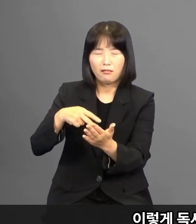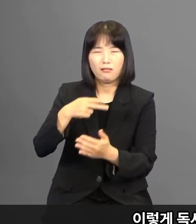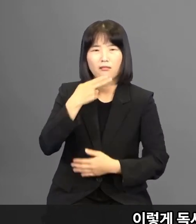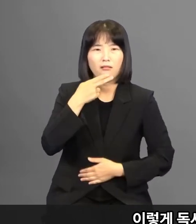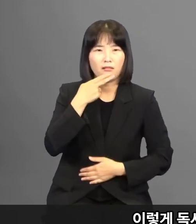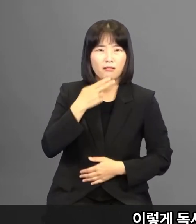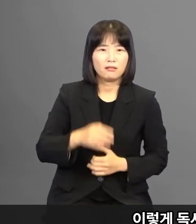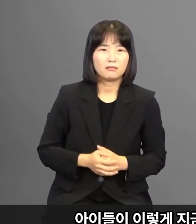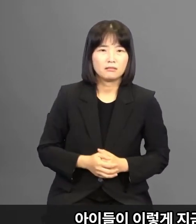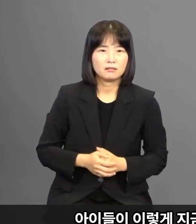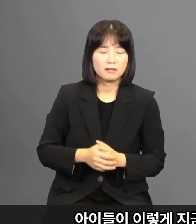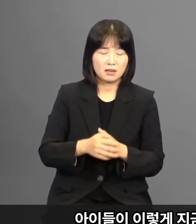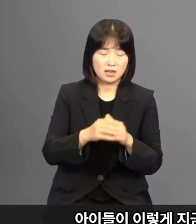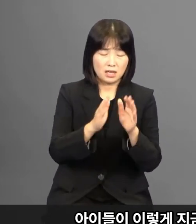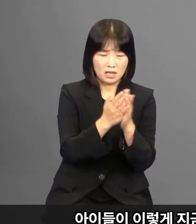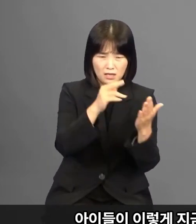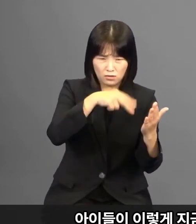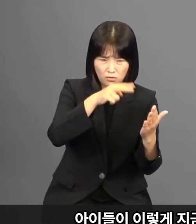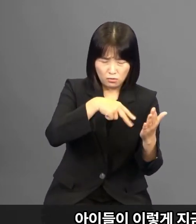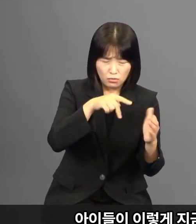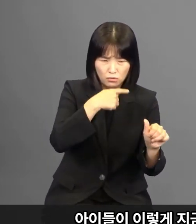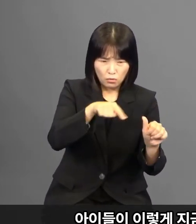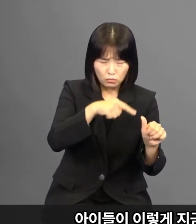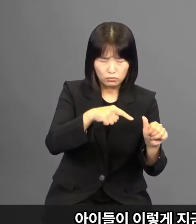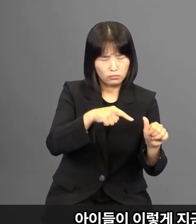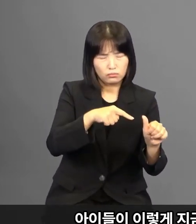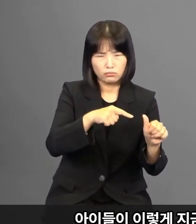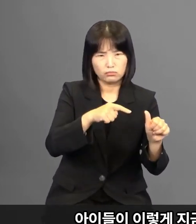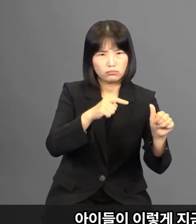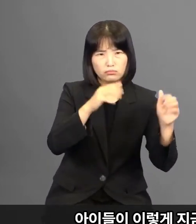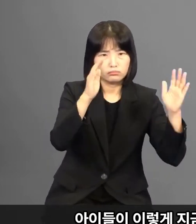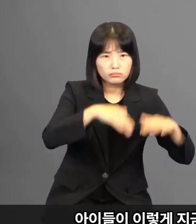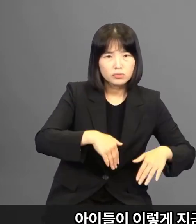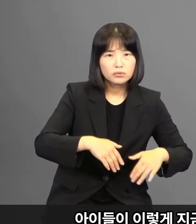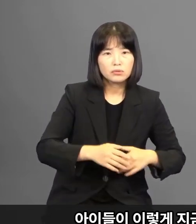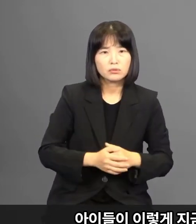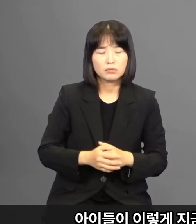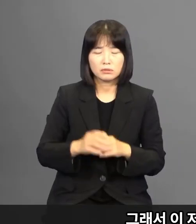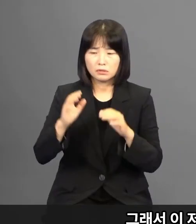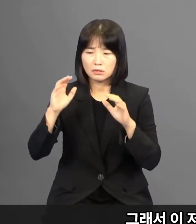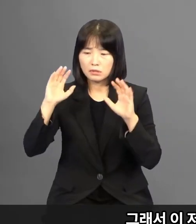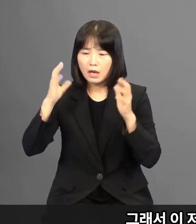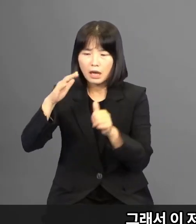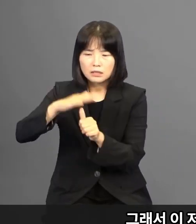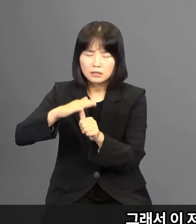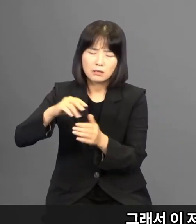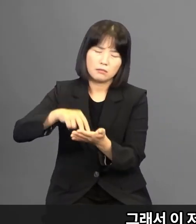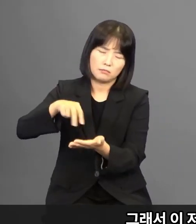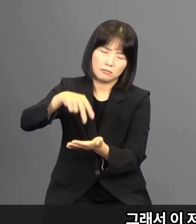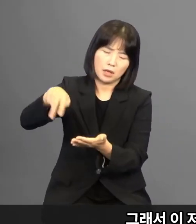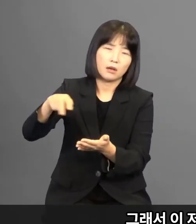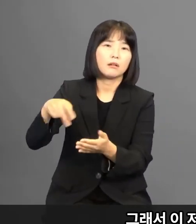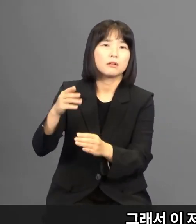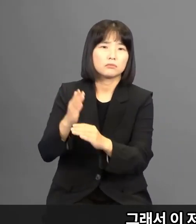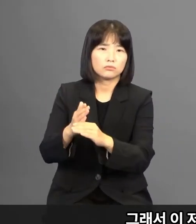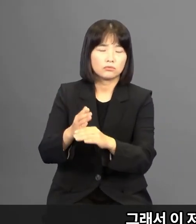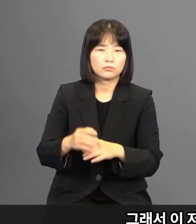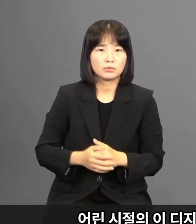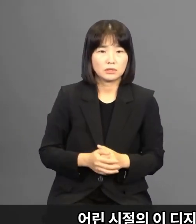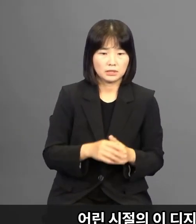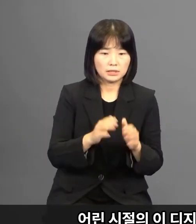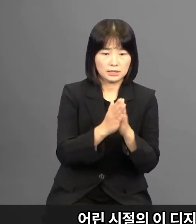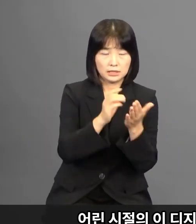교육이 무너지고 있고 아이들이 이렇게 지금 뭔가 방황하고 있다는 것입니다. 그래서 이 저자의 주장을 종합해